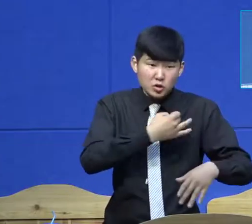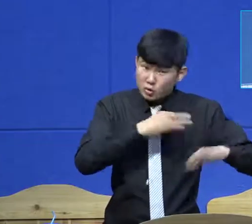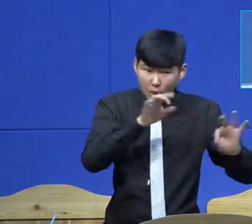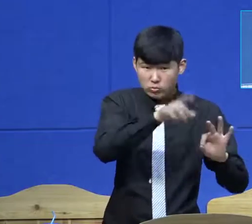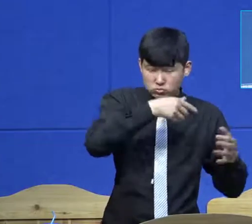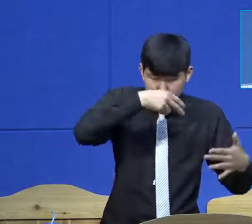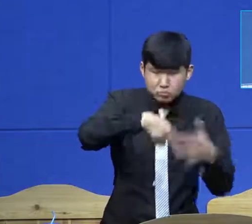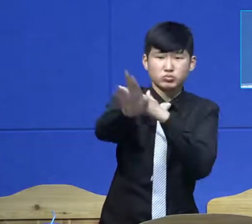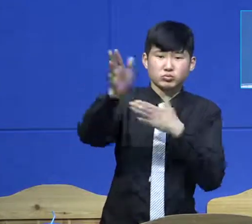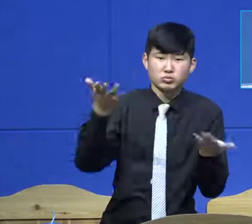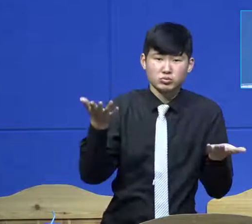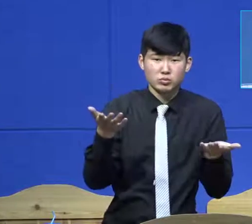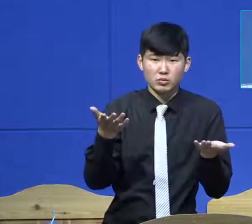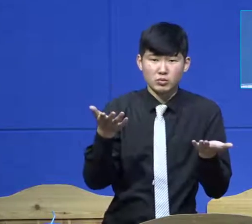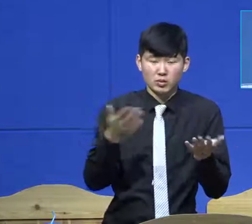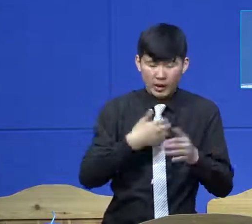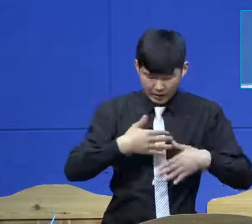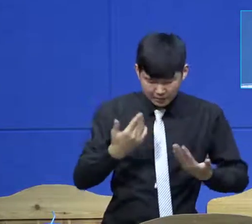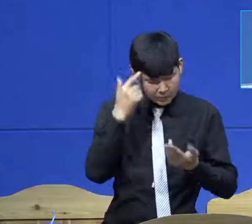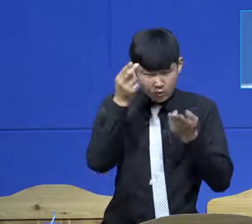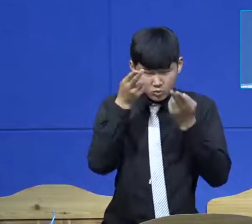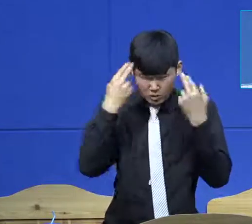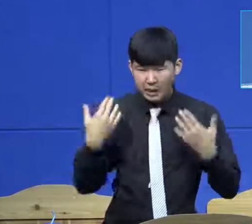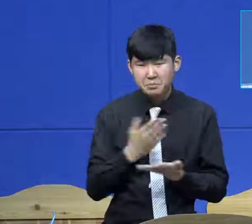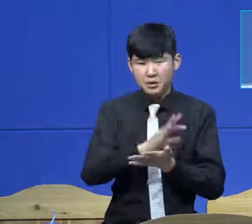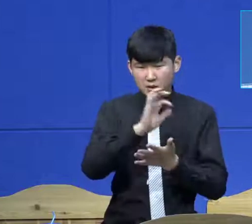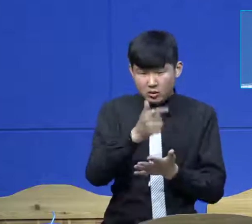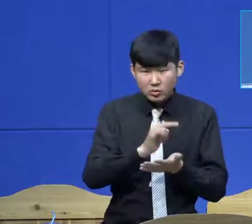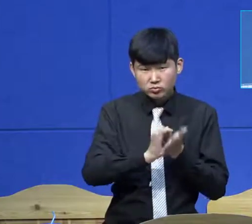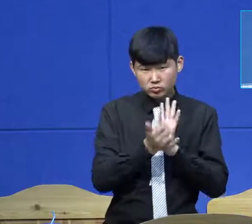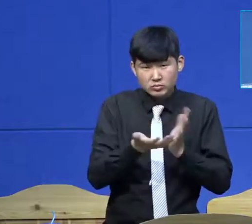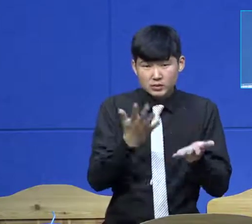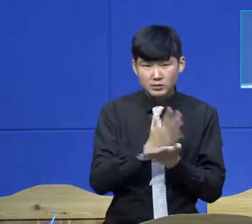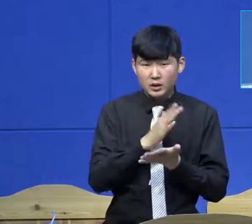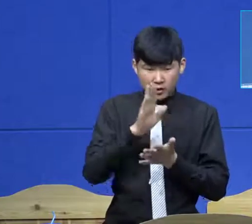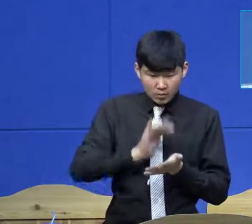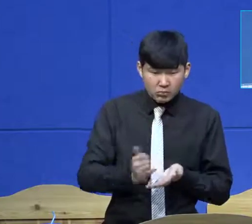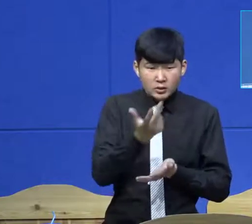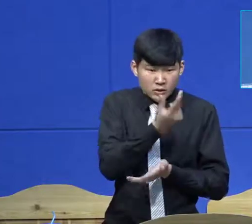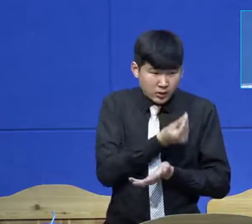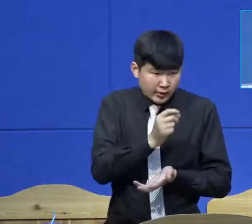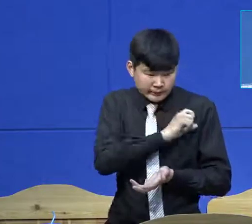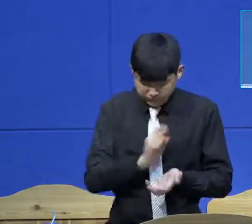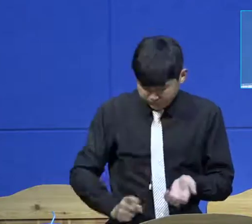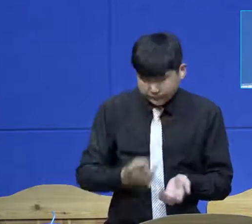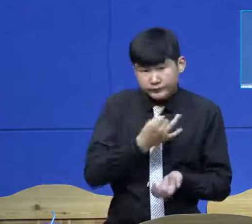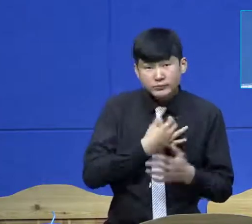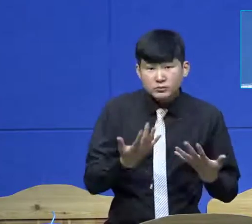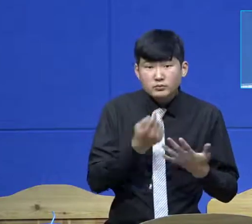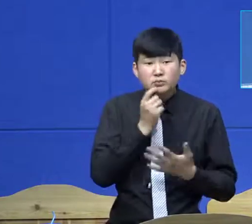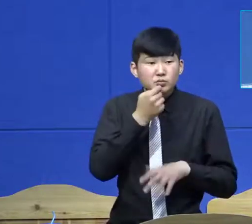амьдралдаа дуулууртай байж боддоор яг дуулууртайгаар амьдрдгаа гэсэн. Тийм учраас жинхэнэ Христэд итгэгч бол хэцүү байх